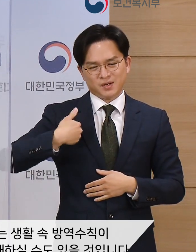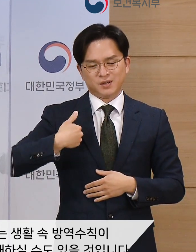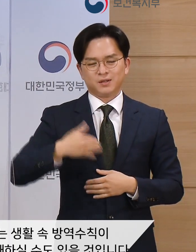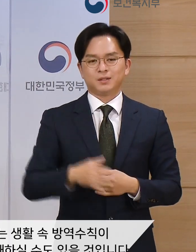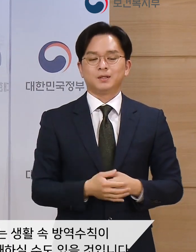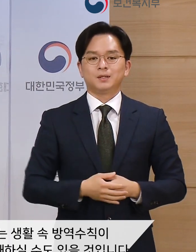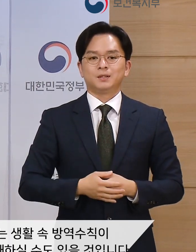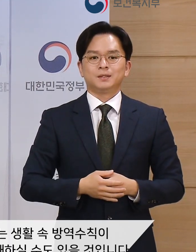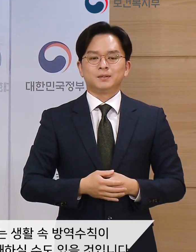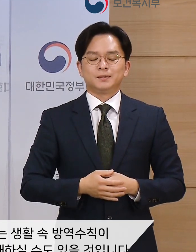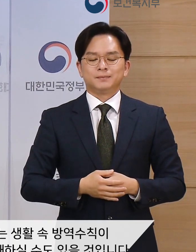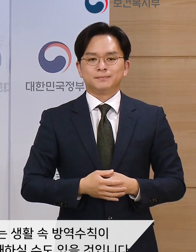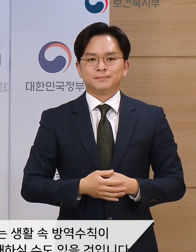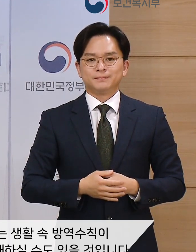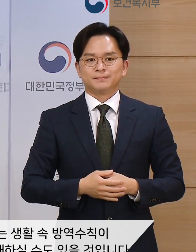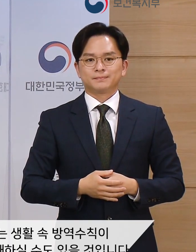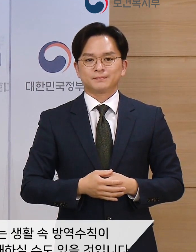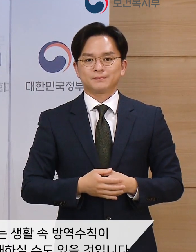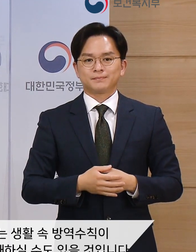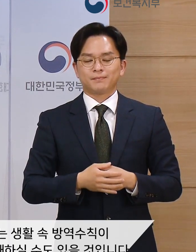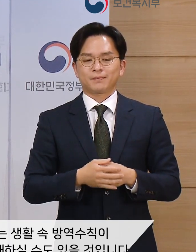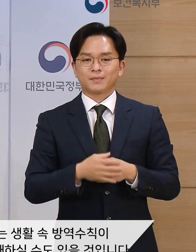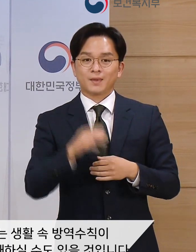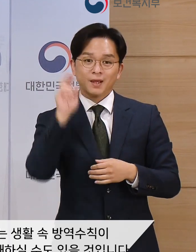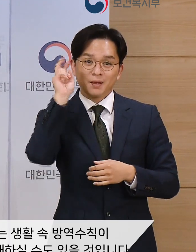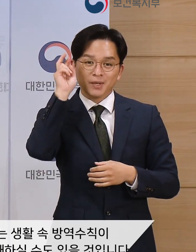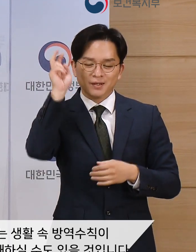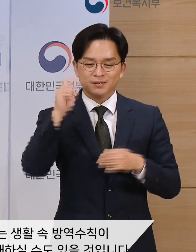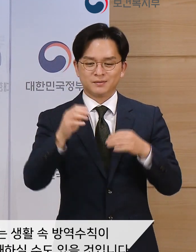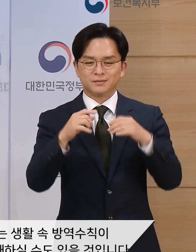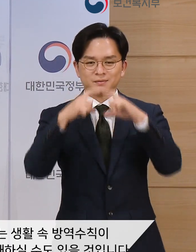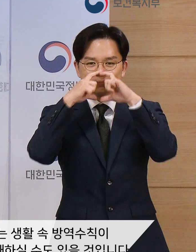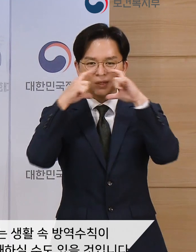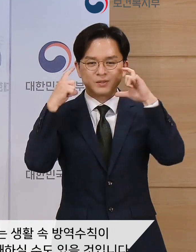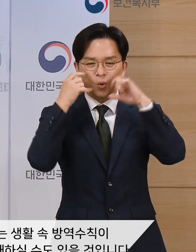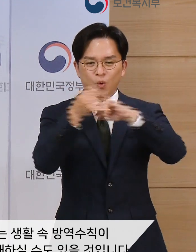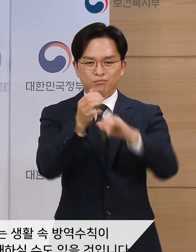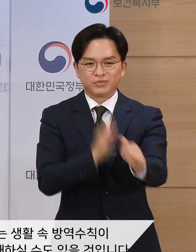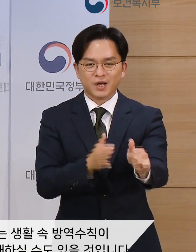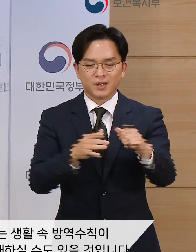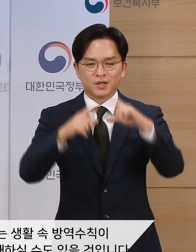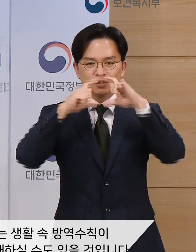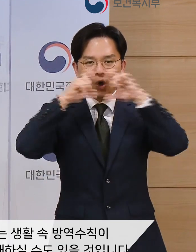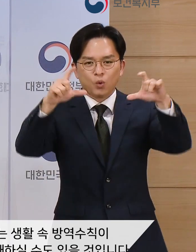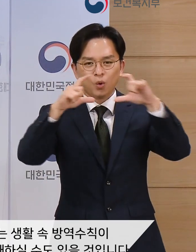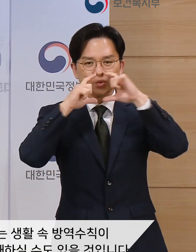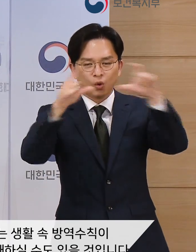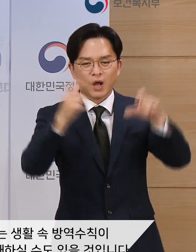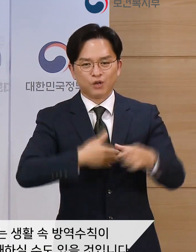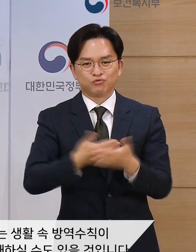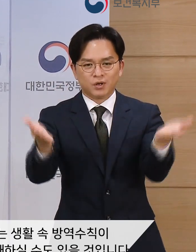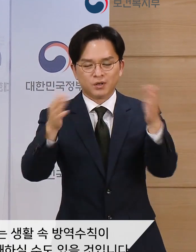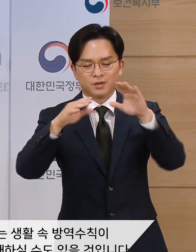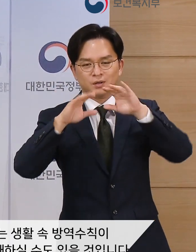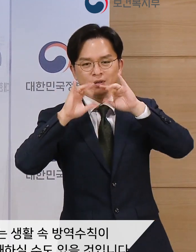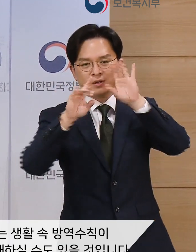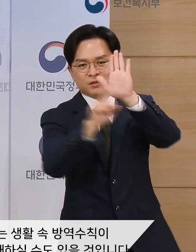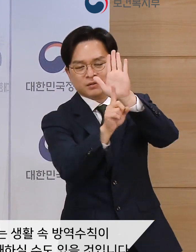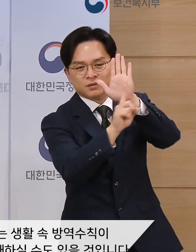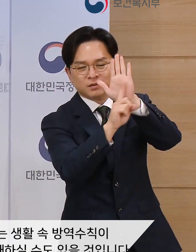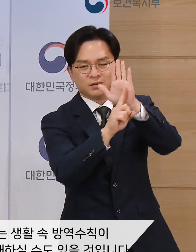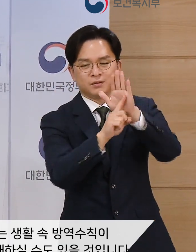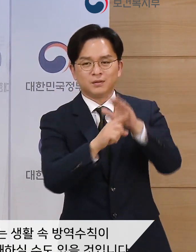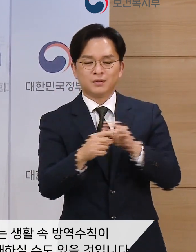곳을 조심해야 하는 생활 속 방역수칙이 불편하실 것이며 어디서나 들려오는 경고와